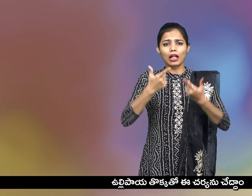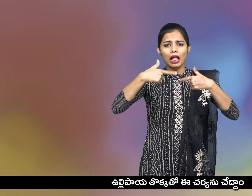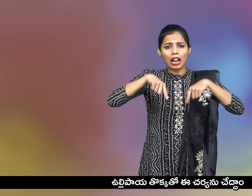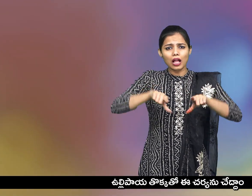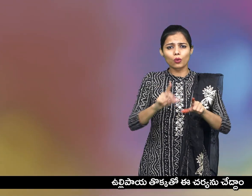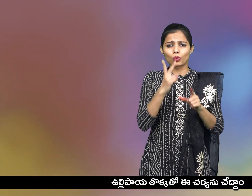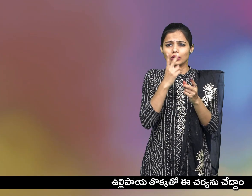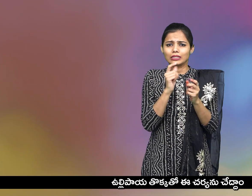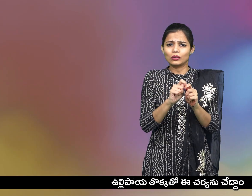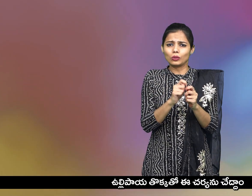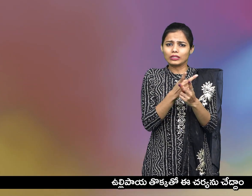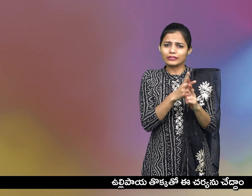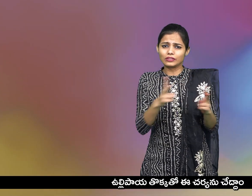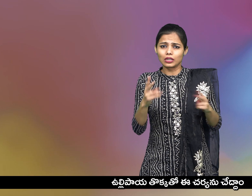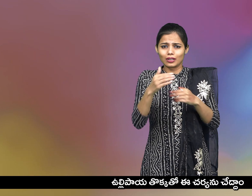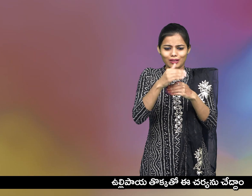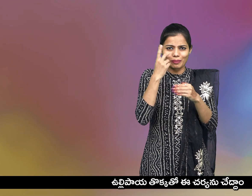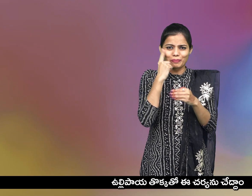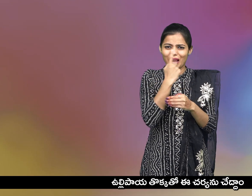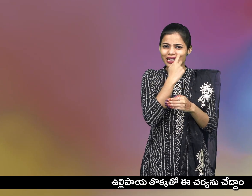ఉల్లిపాయ తొక్కతో ఈ చర్యను చేద్దాం.